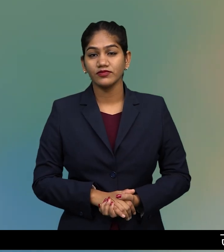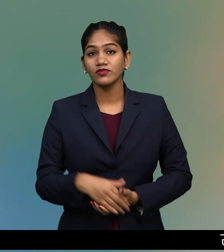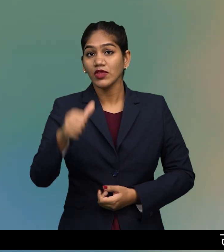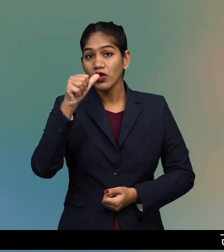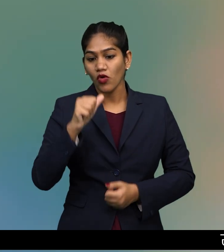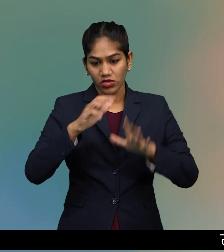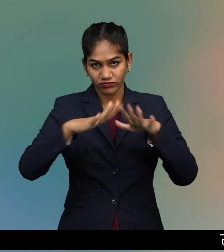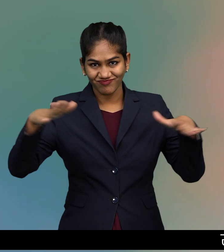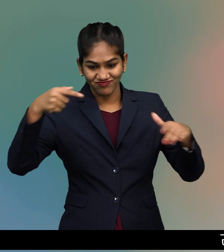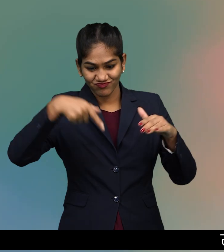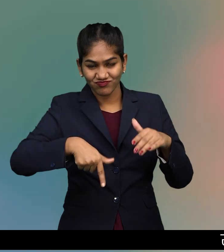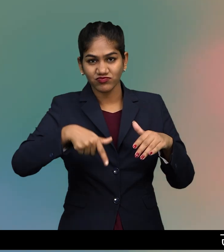सागरी प्रवाह.